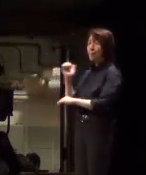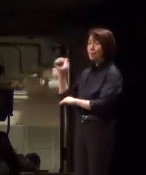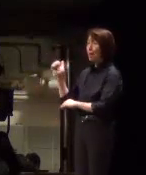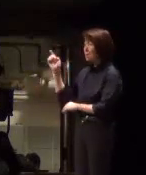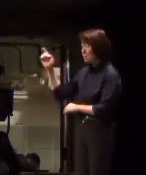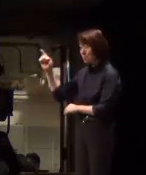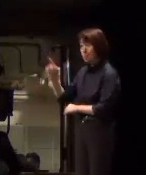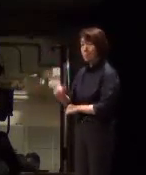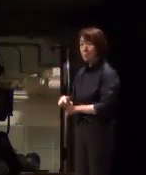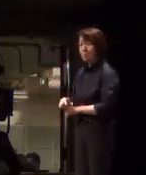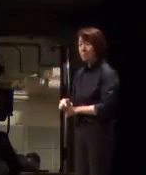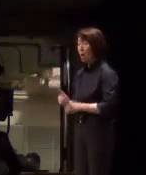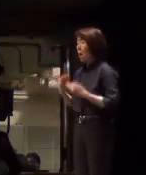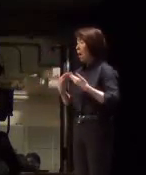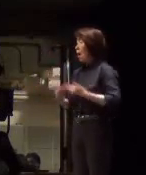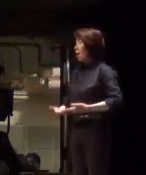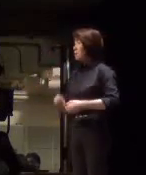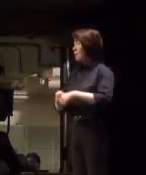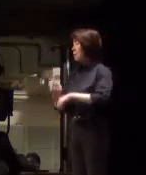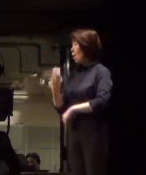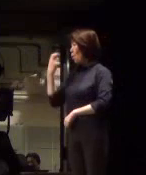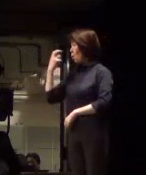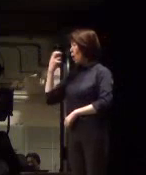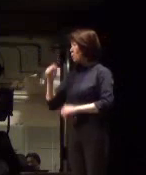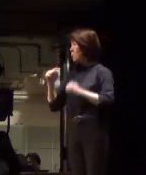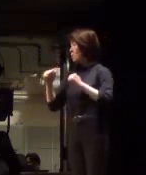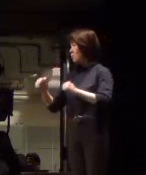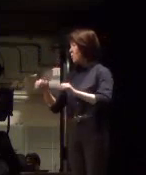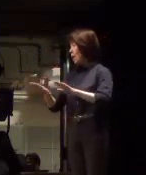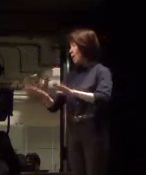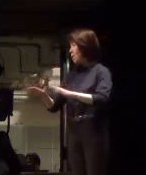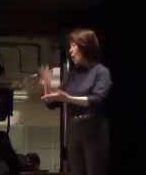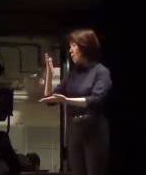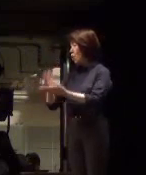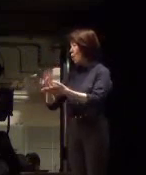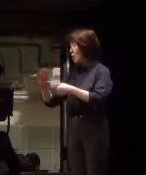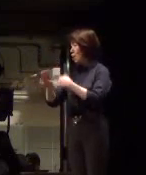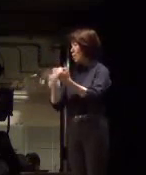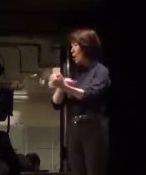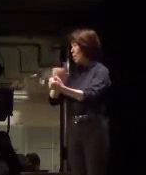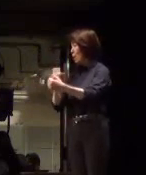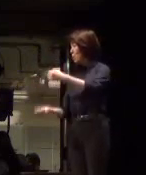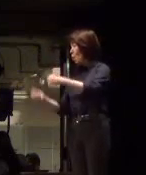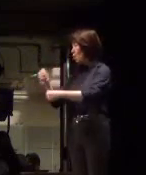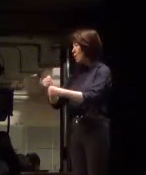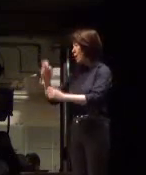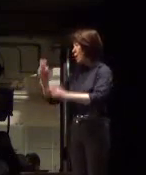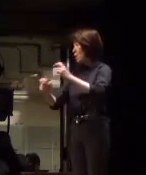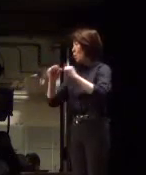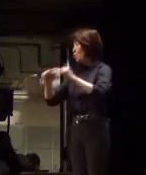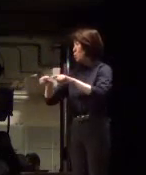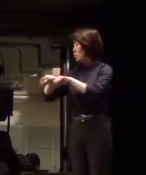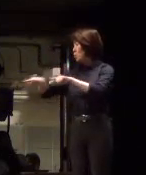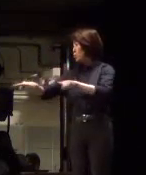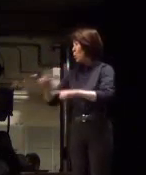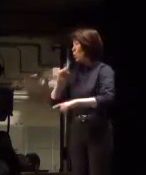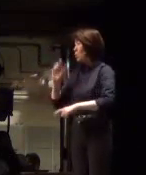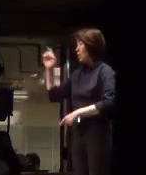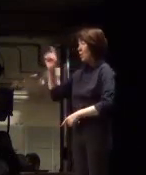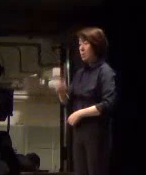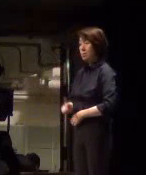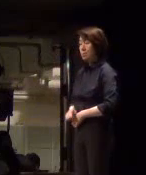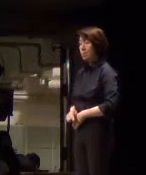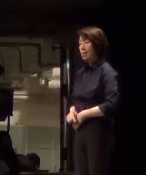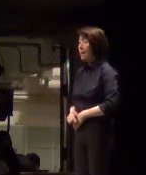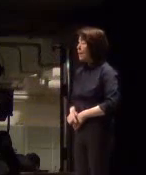ども安全性を確認して今止まっている原発を再稼働させると言っているんですね。誠